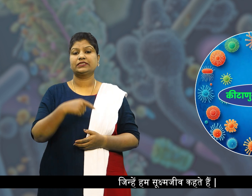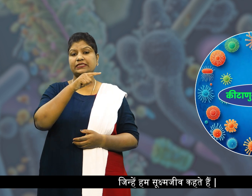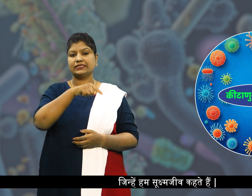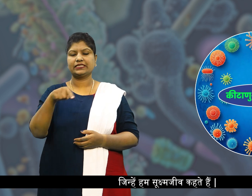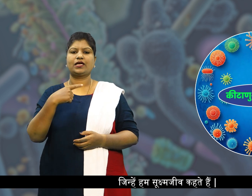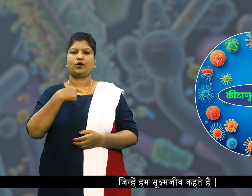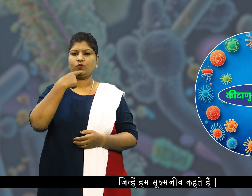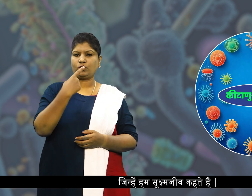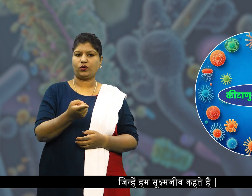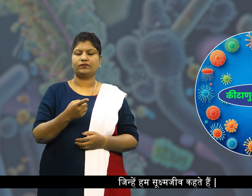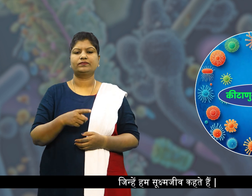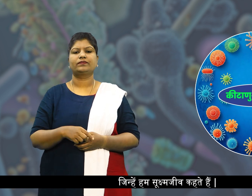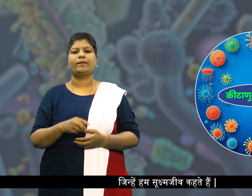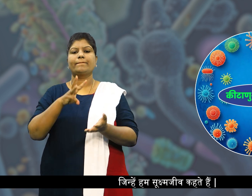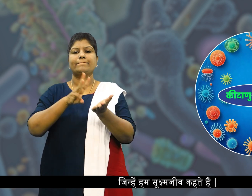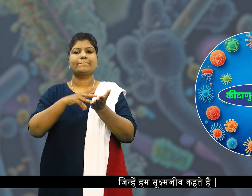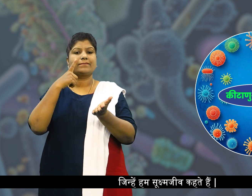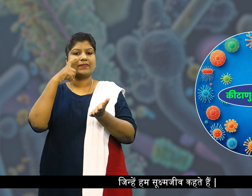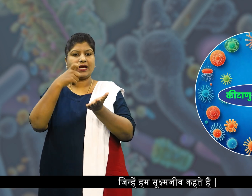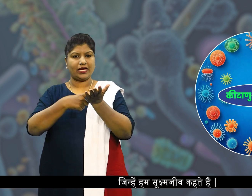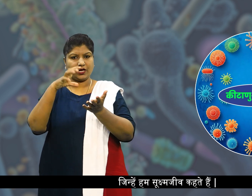जिन्हें हम सूक्ष्मजीव कहते हैं।